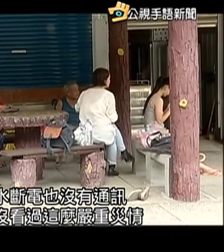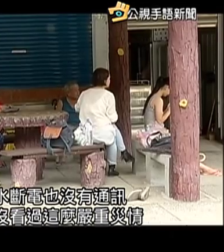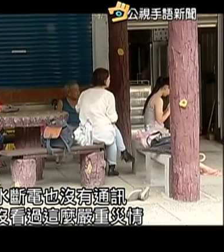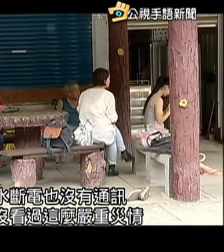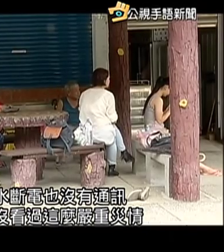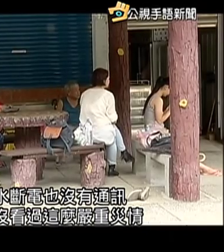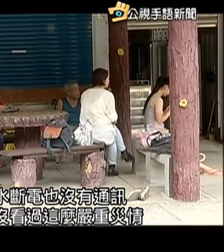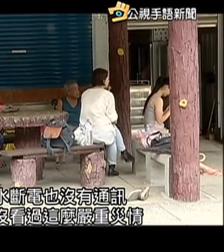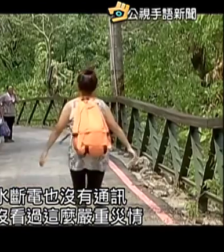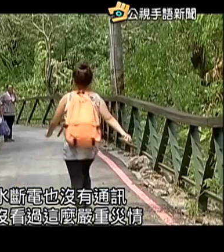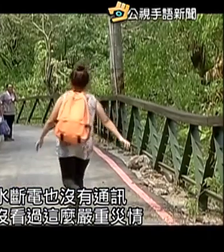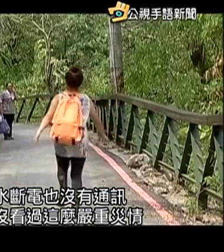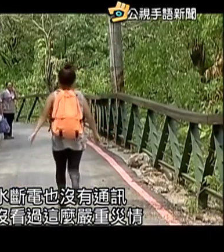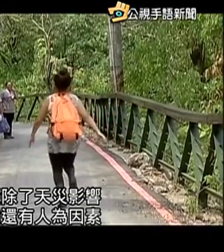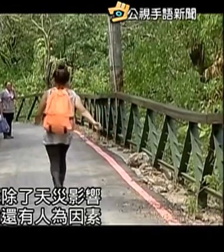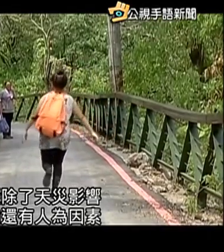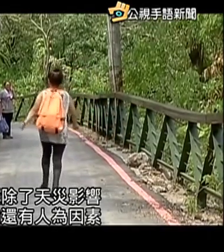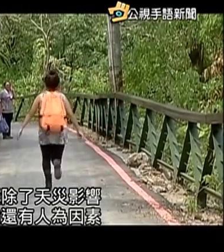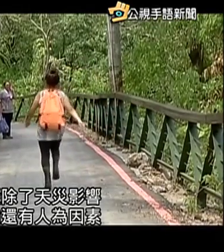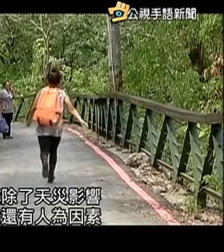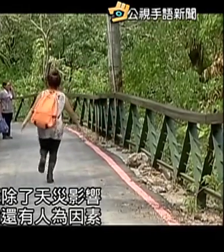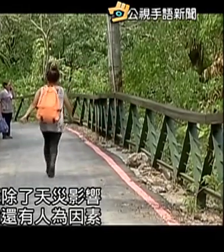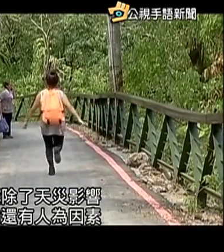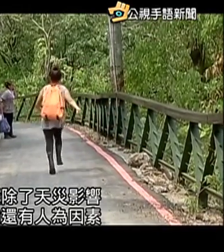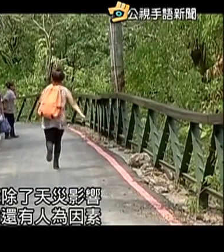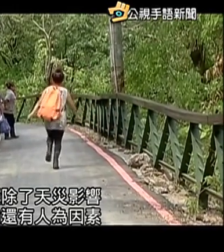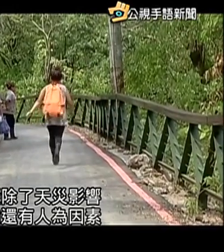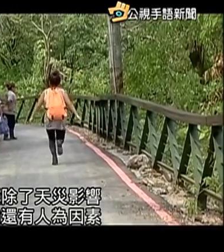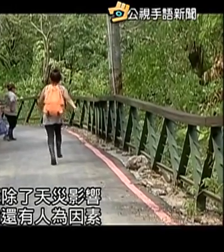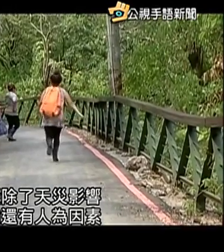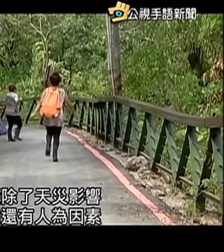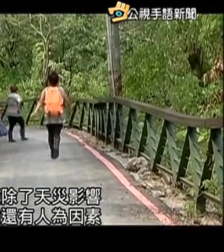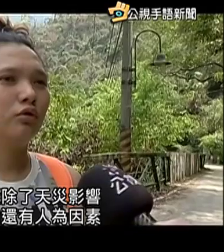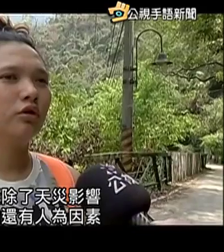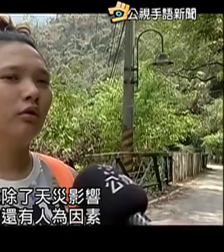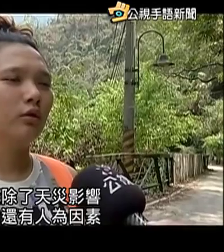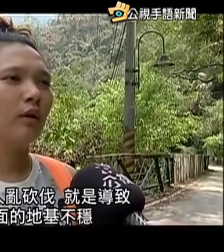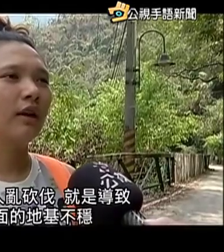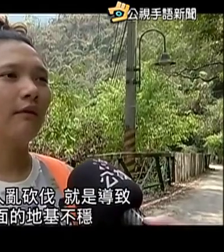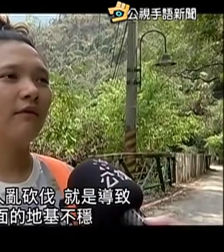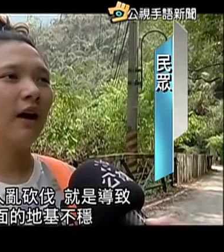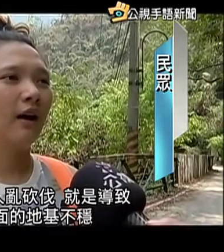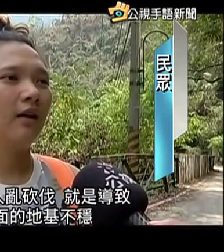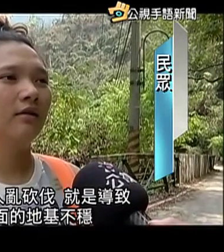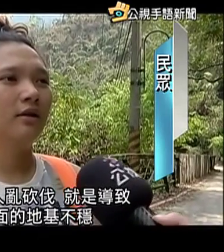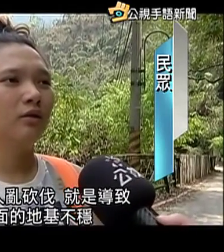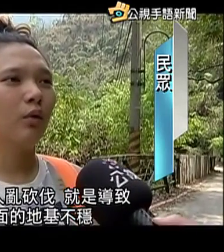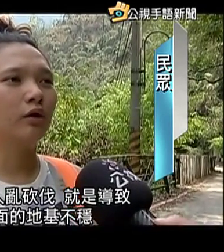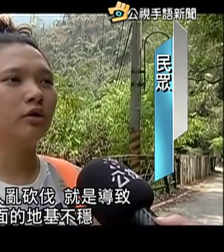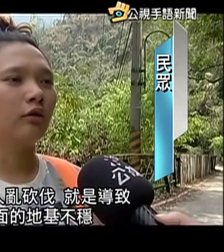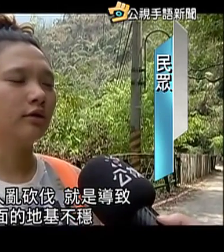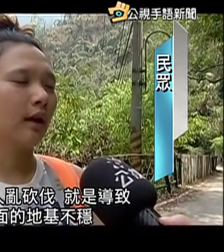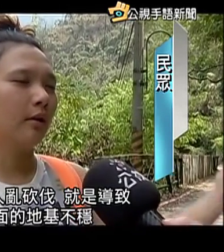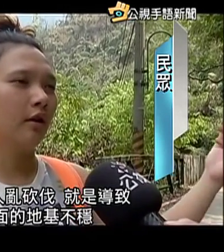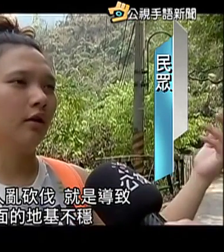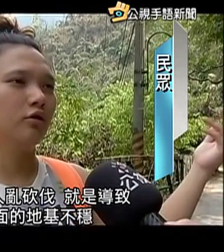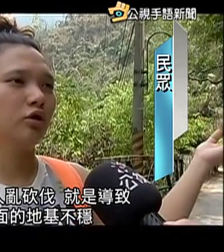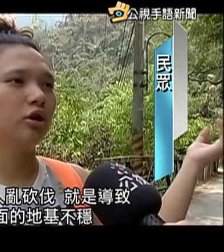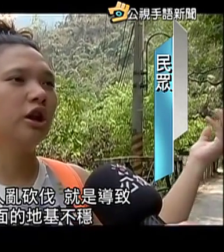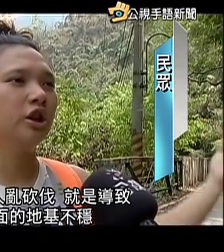严重的灾情，质疑除了天灾影响，恐怕还有人为因素。 就是有人乱砍伐，对啊，就导致上面的就是地基